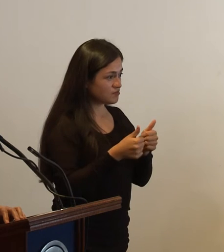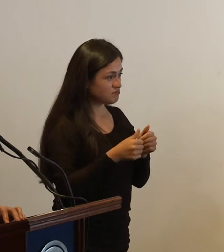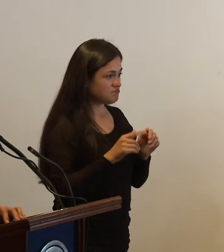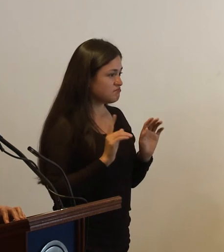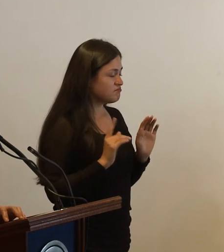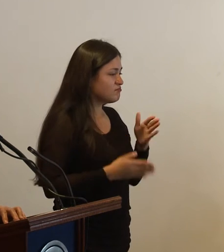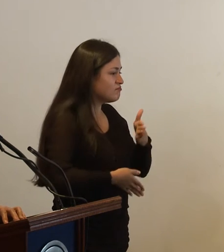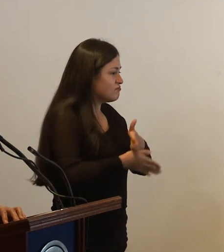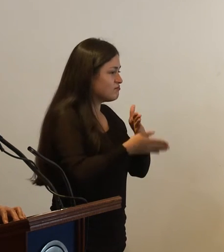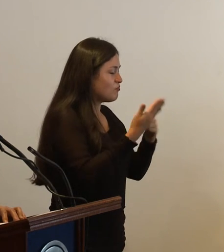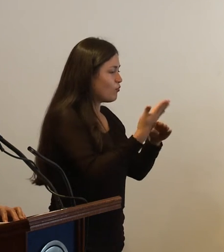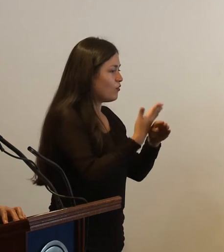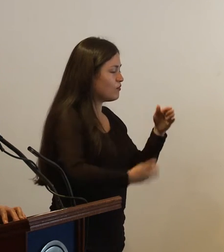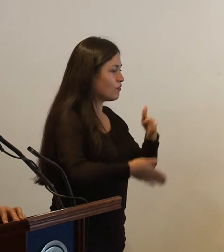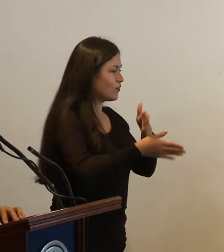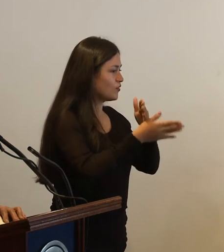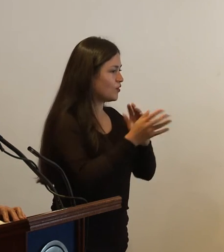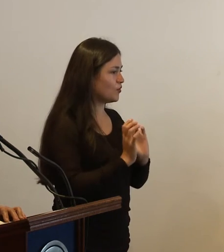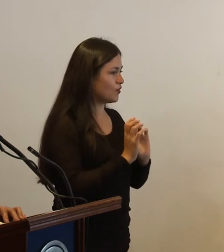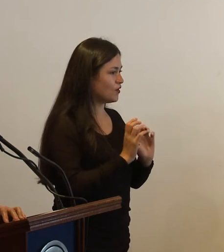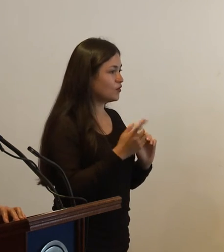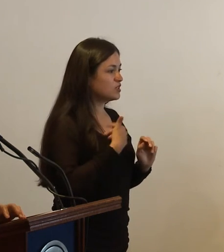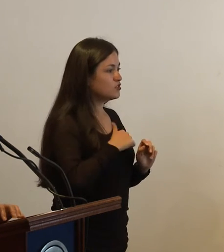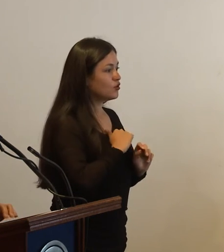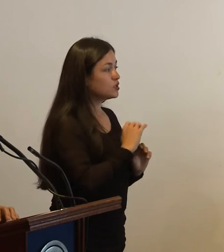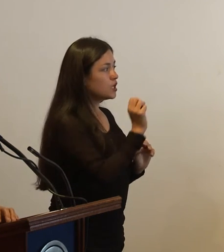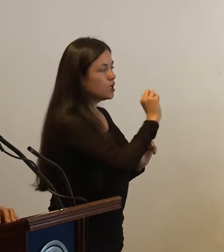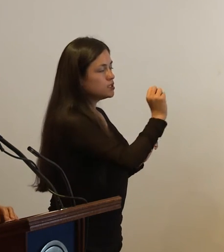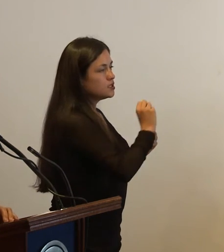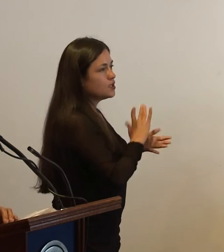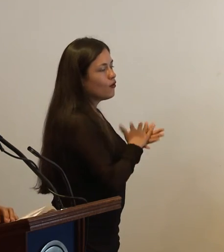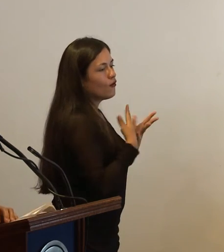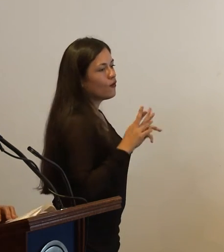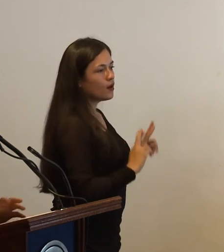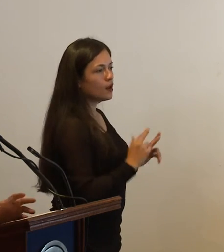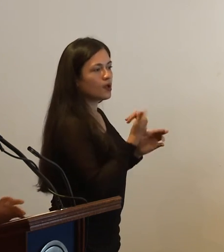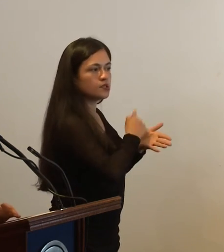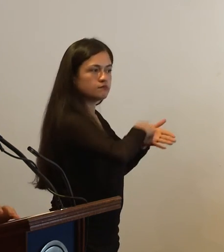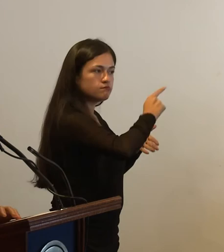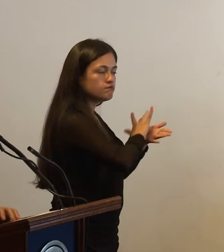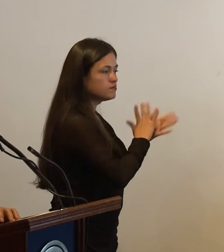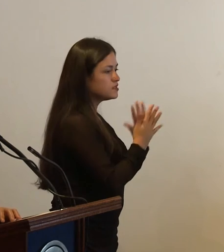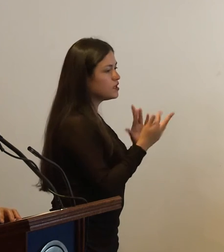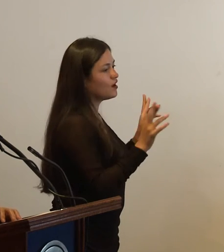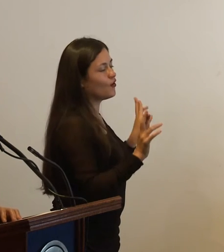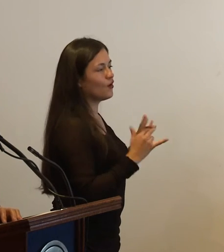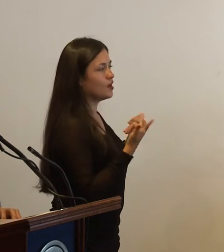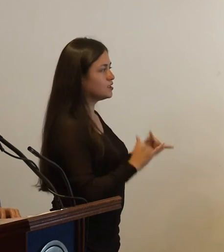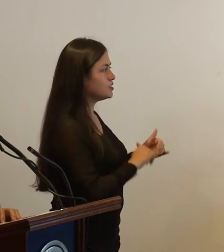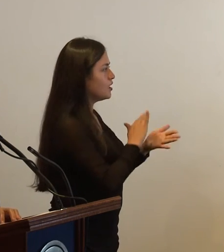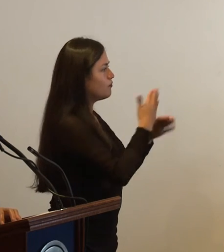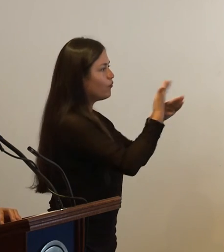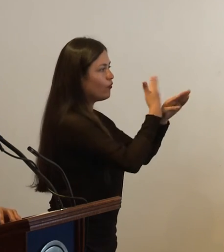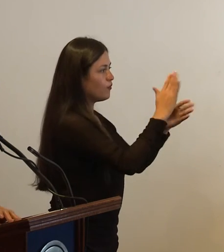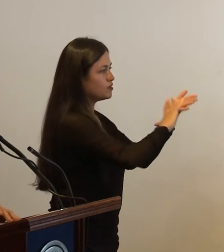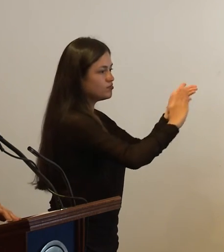terminar. Entonces, no podemos caer pues en ese ilusionismo. Y por eso nos parece